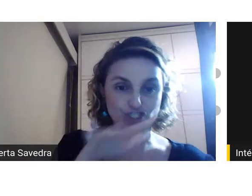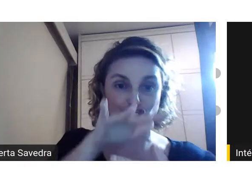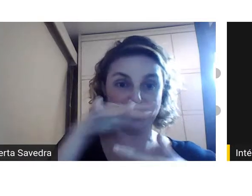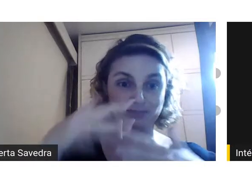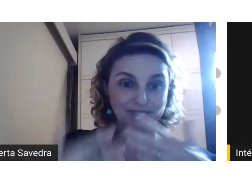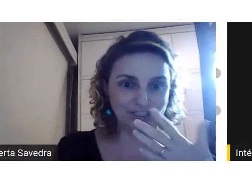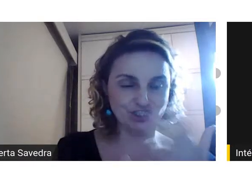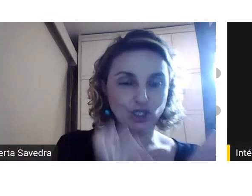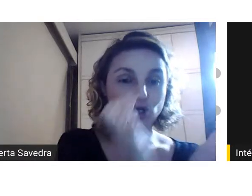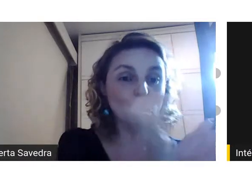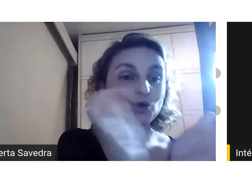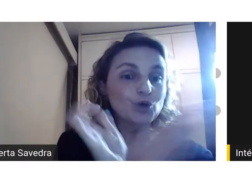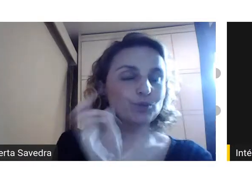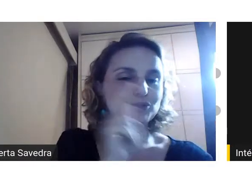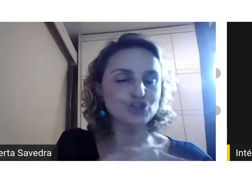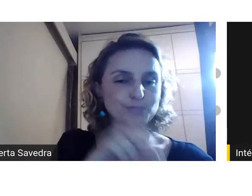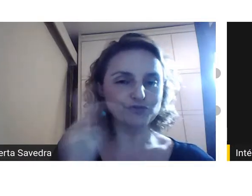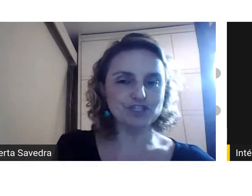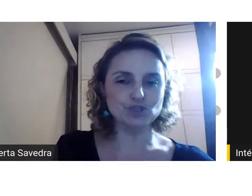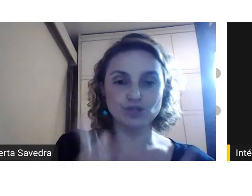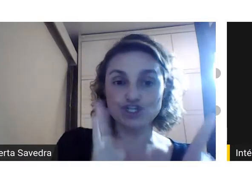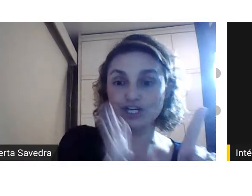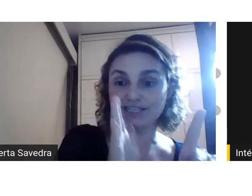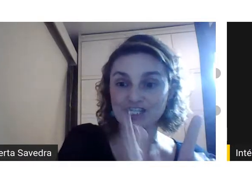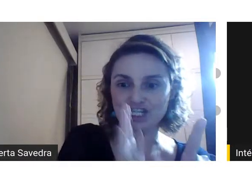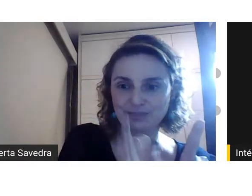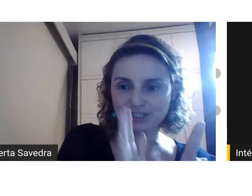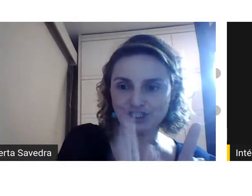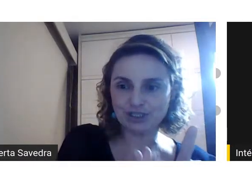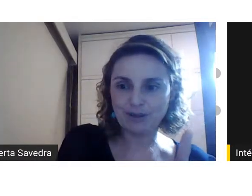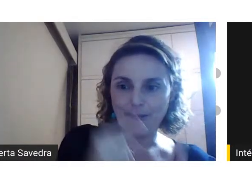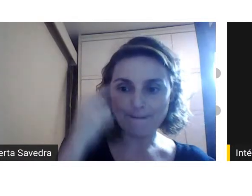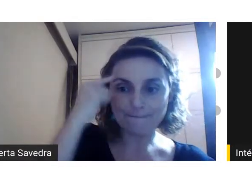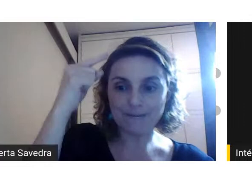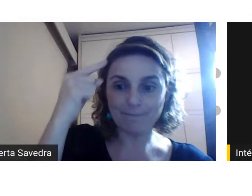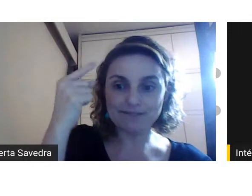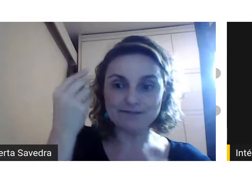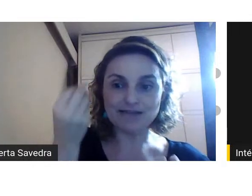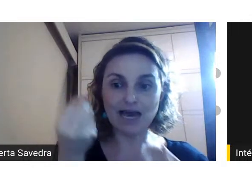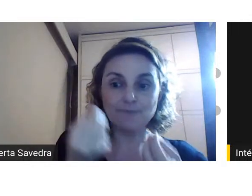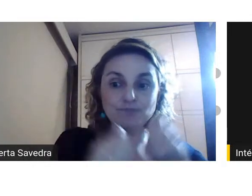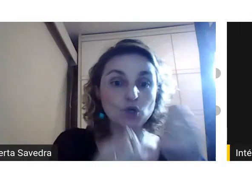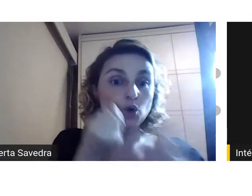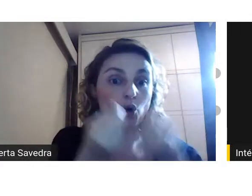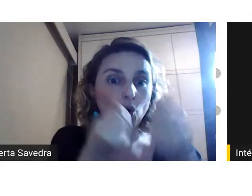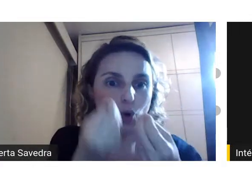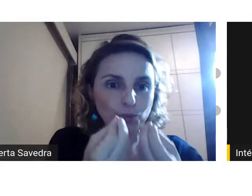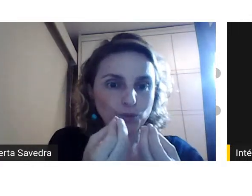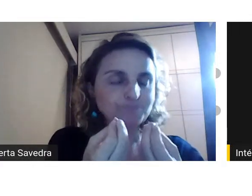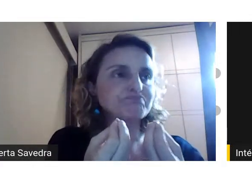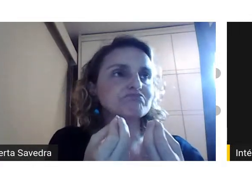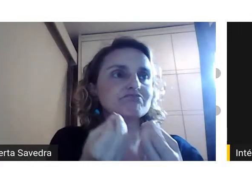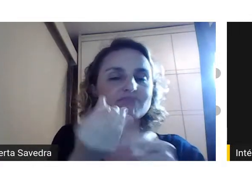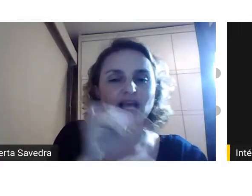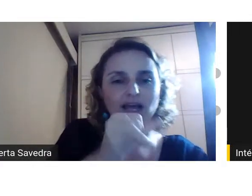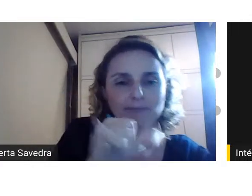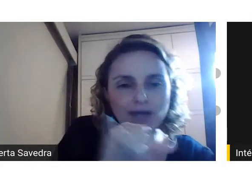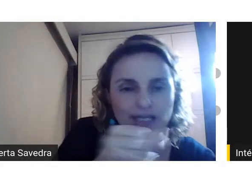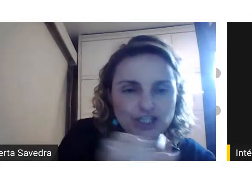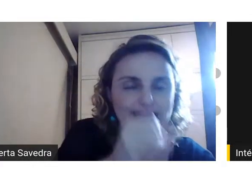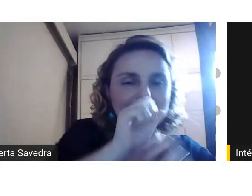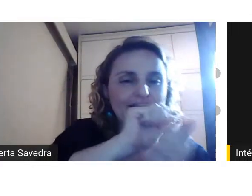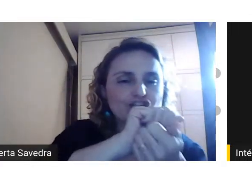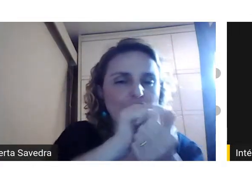sorriso que eles acham é também ter acesso ao conteúdo tudo em Libras passar para que eles possam fazer essa adaptação